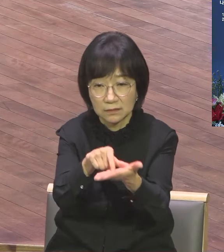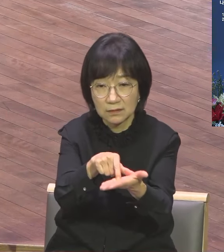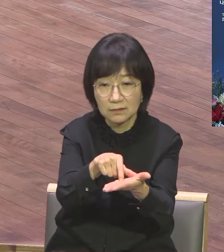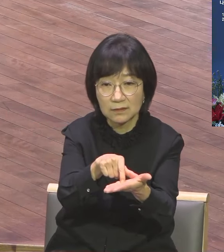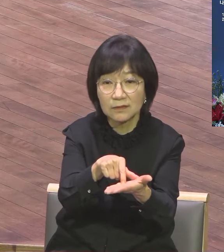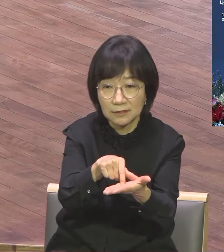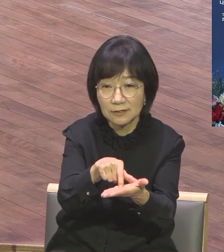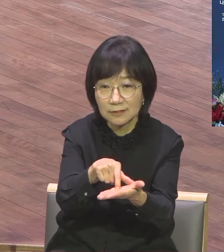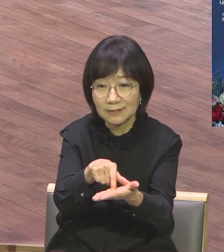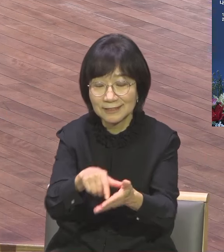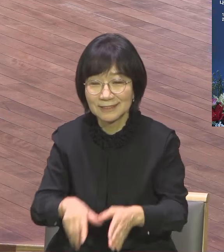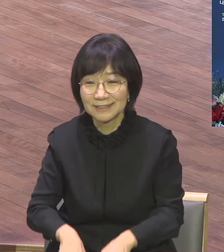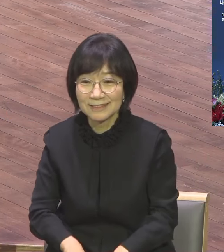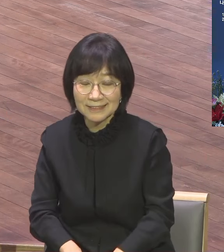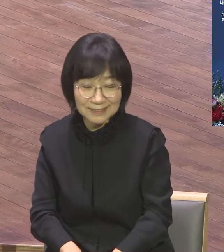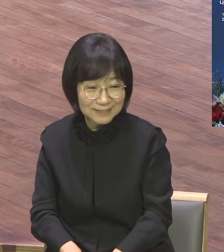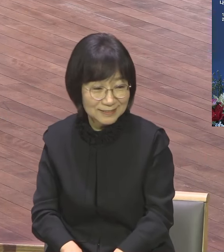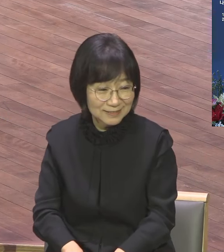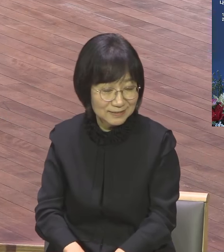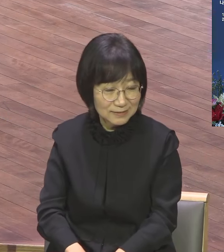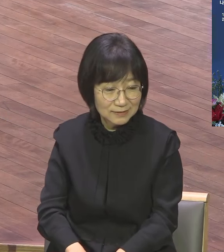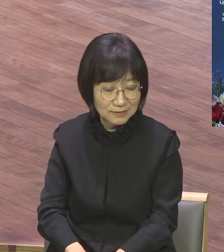있어요.